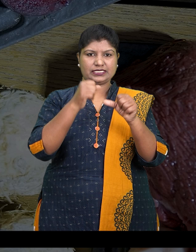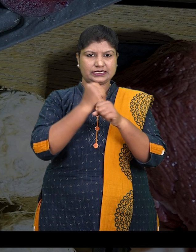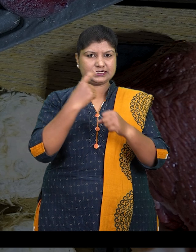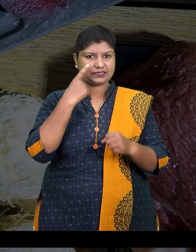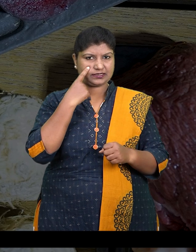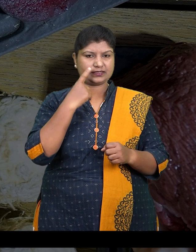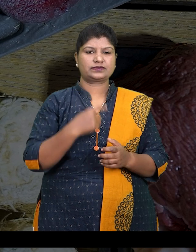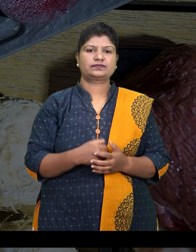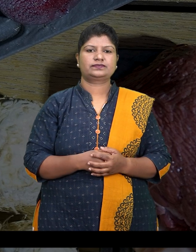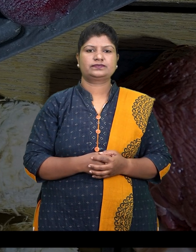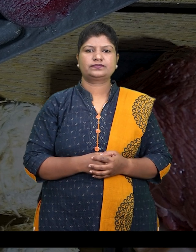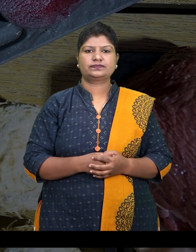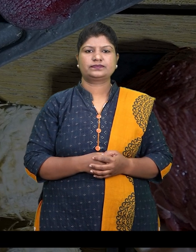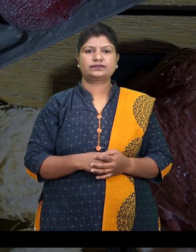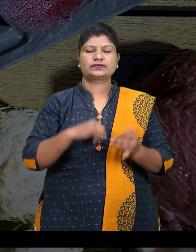रागी,